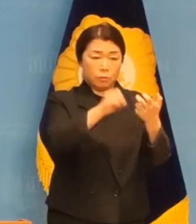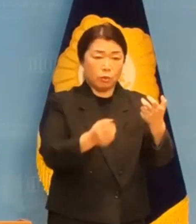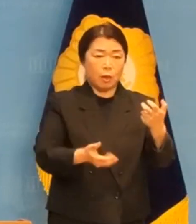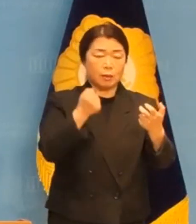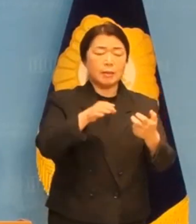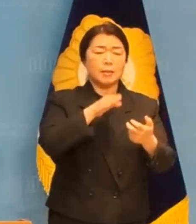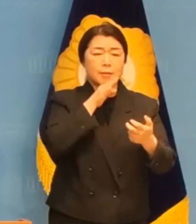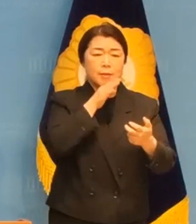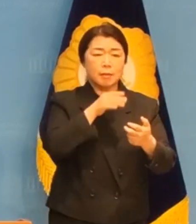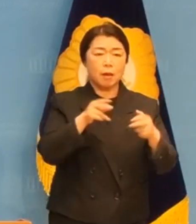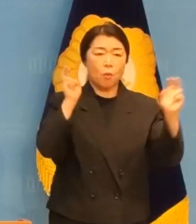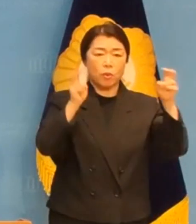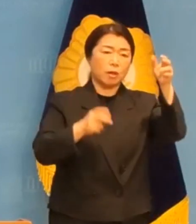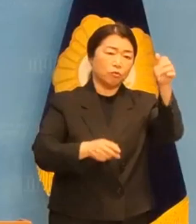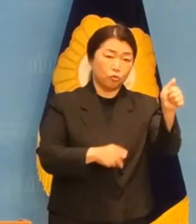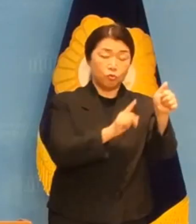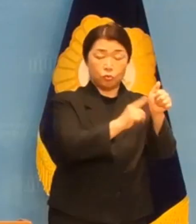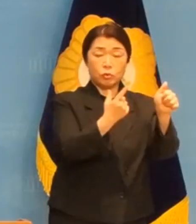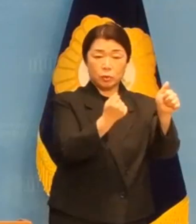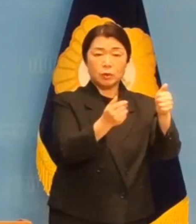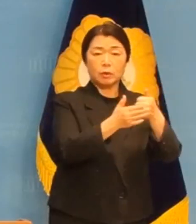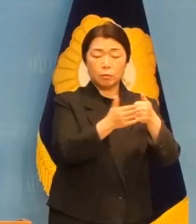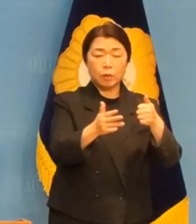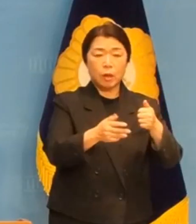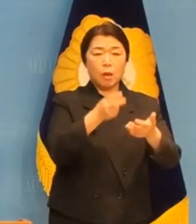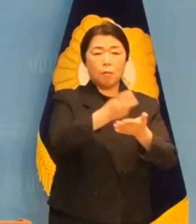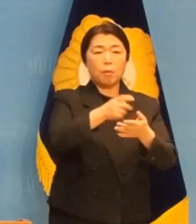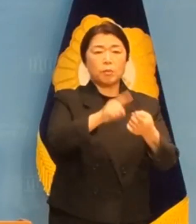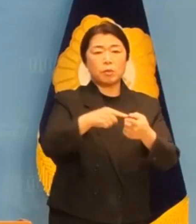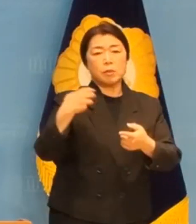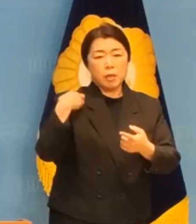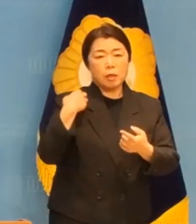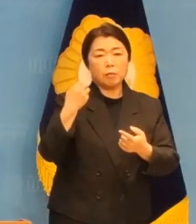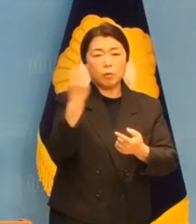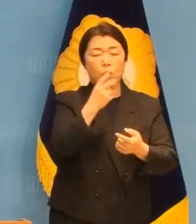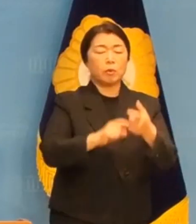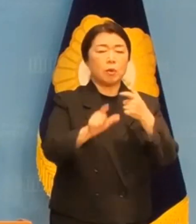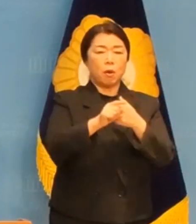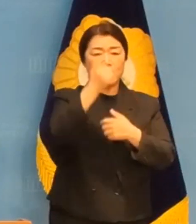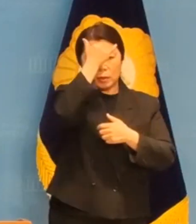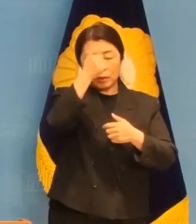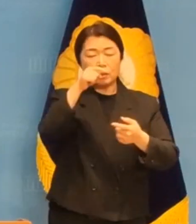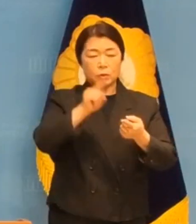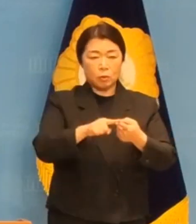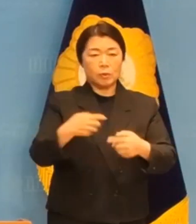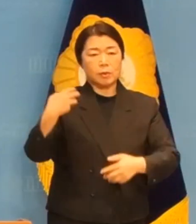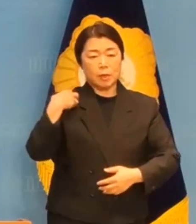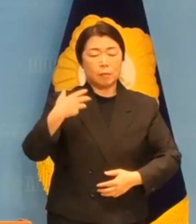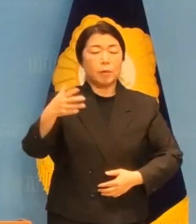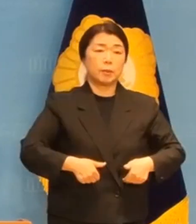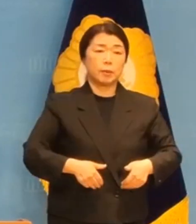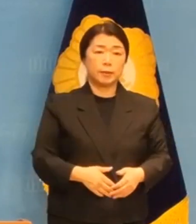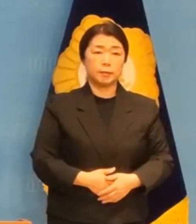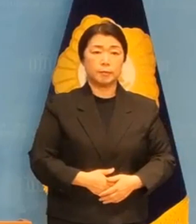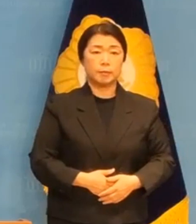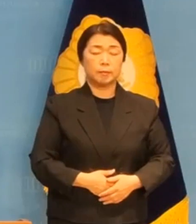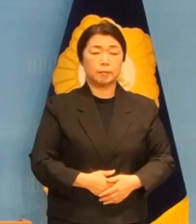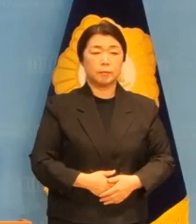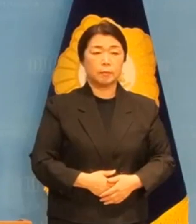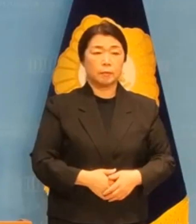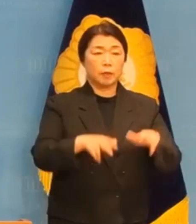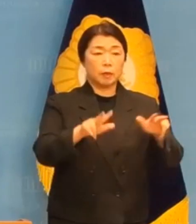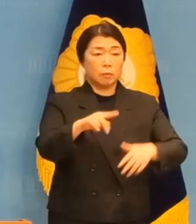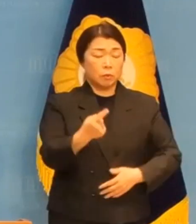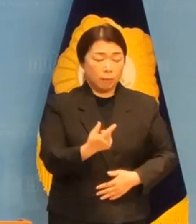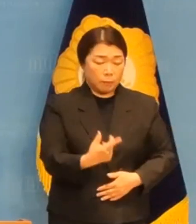오너로서 법적 책임과 별개로 최소한 도의적 책임을 지는 것이 마땅합니다. 지금이라도